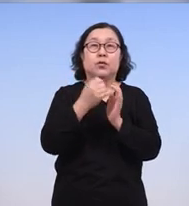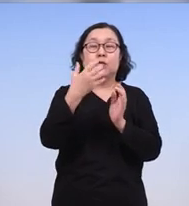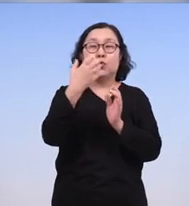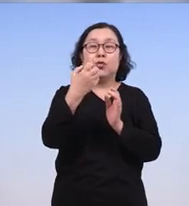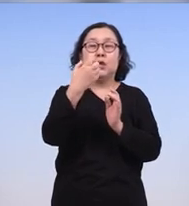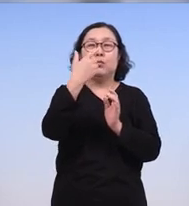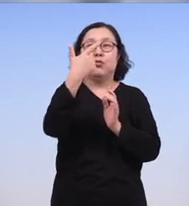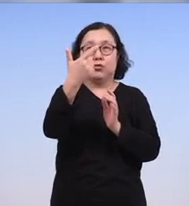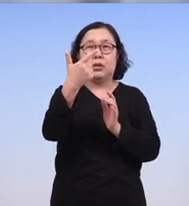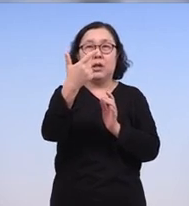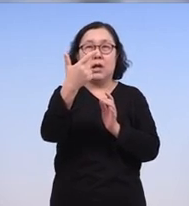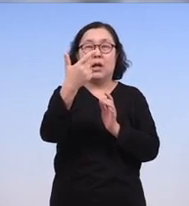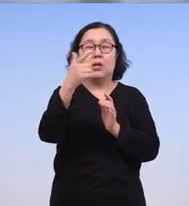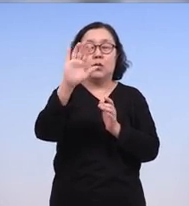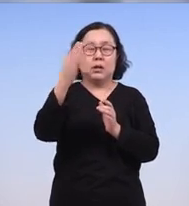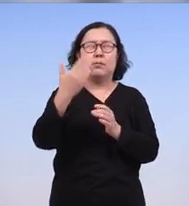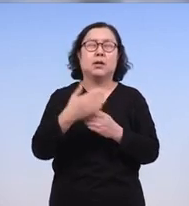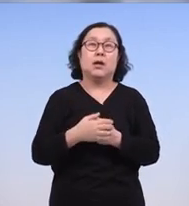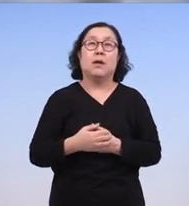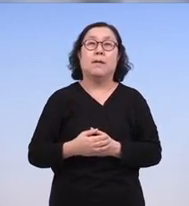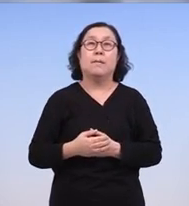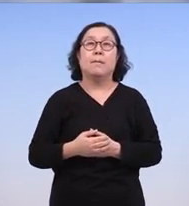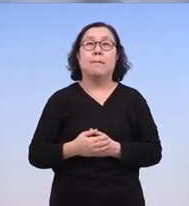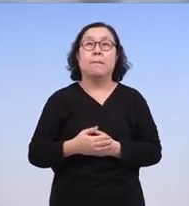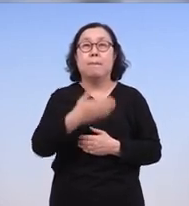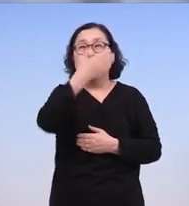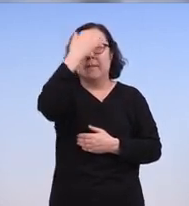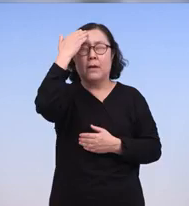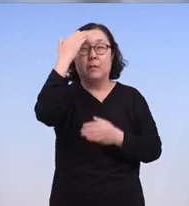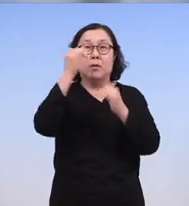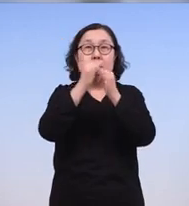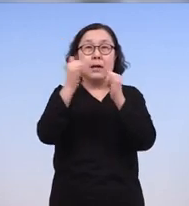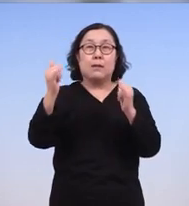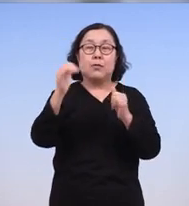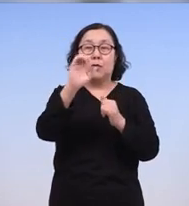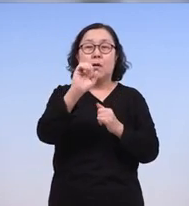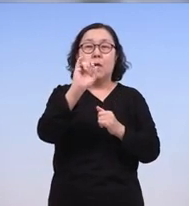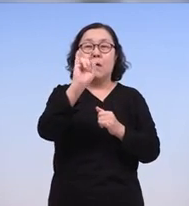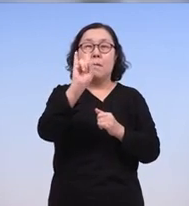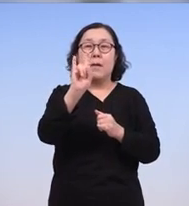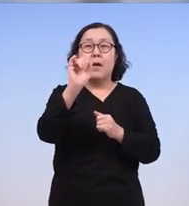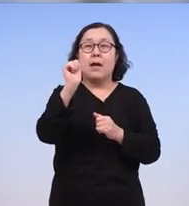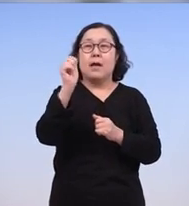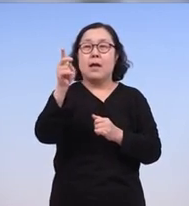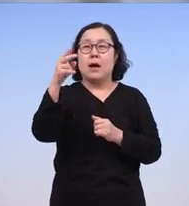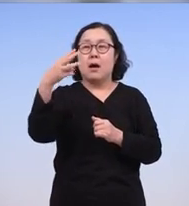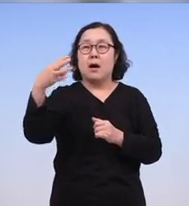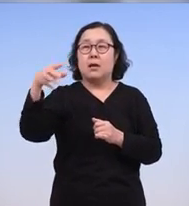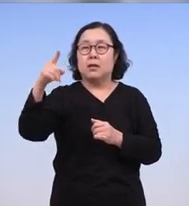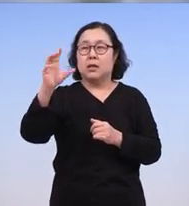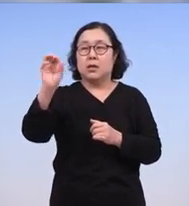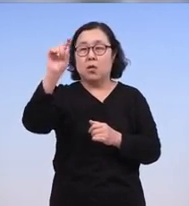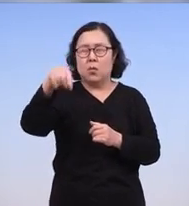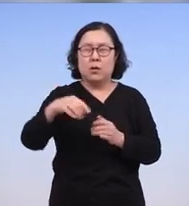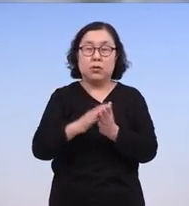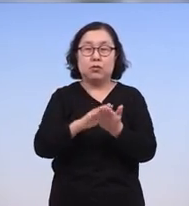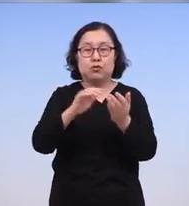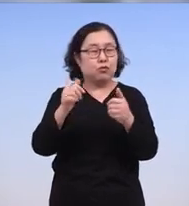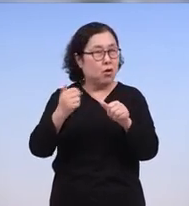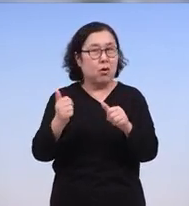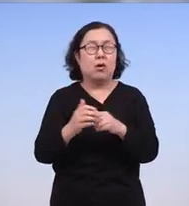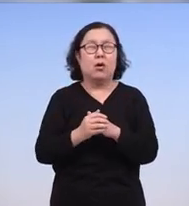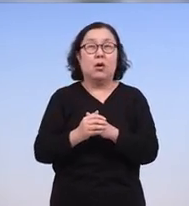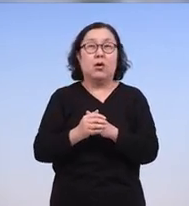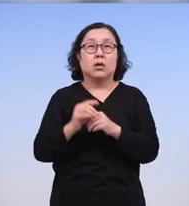되시거든요. 이게 92세 때 일어난 일이에요. 젊은 사람에게도 폐혈증이 오면은, 그리고 의사가 이거 죽는다